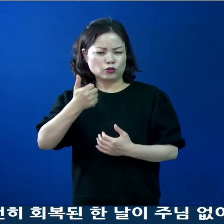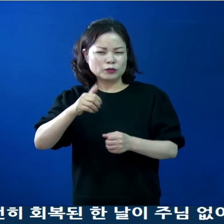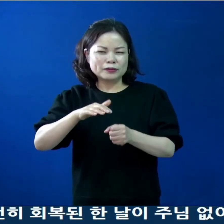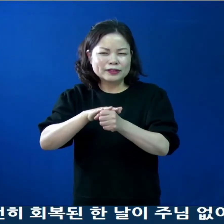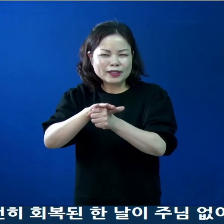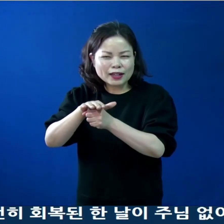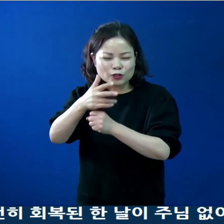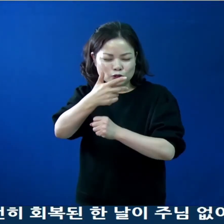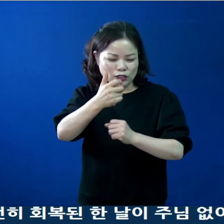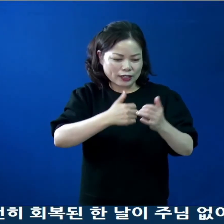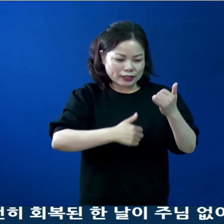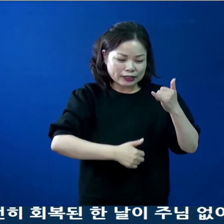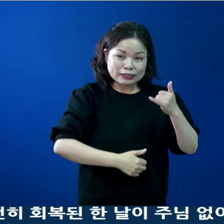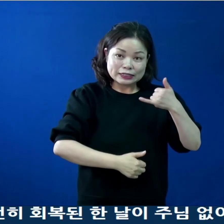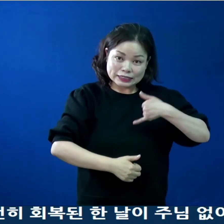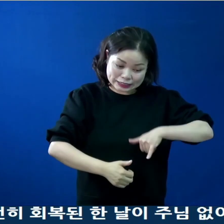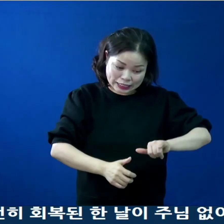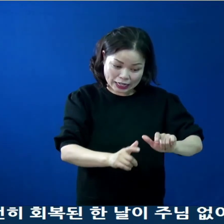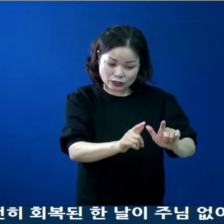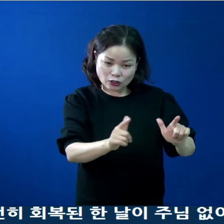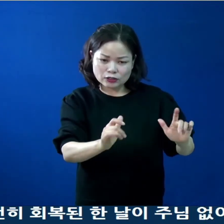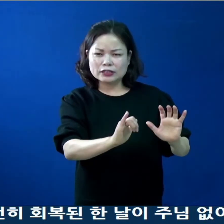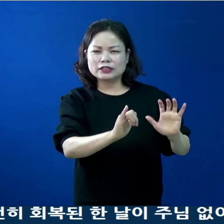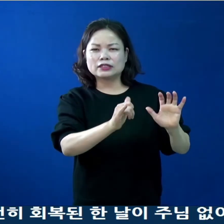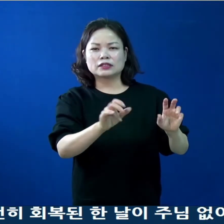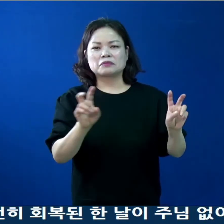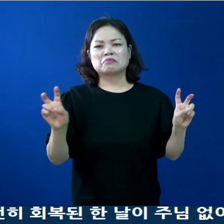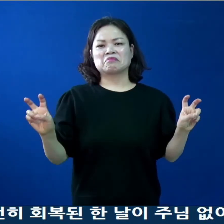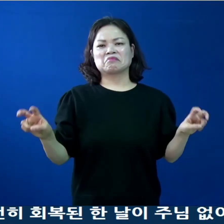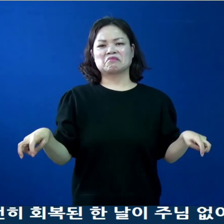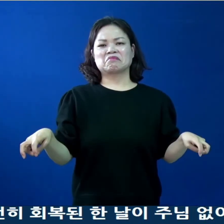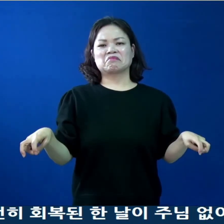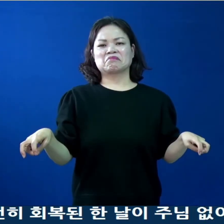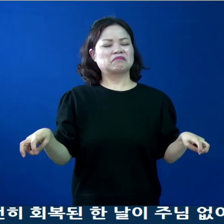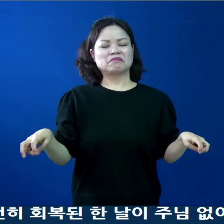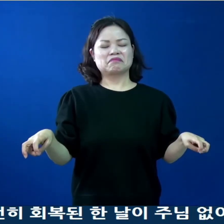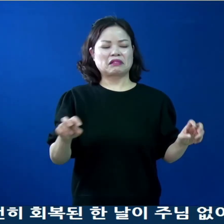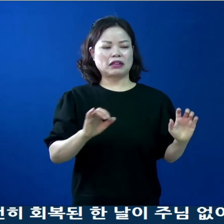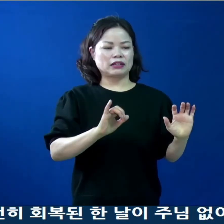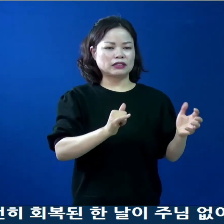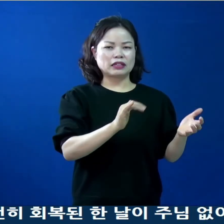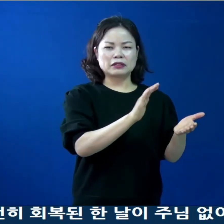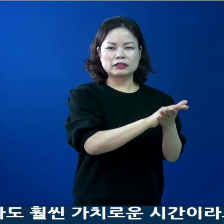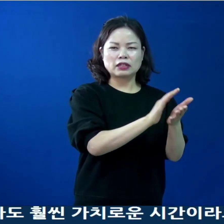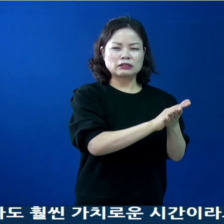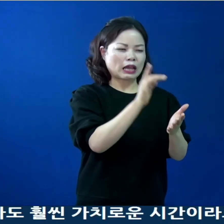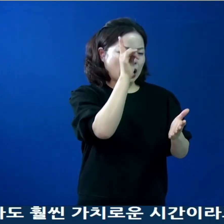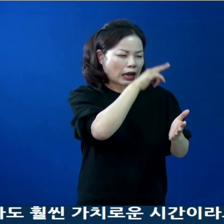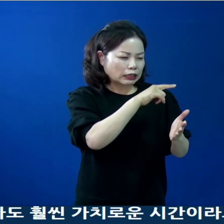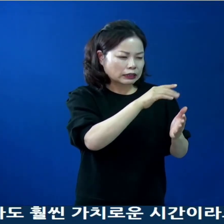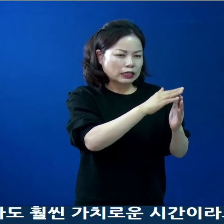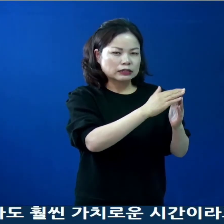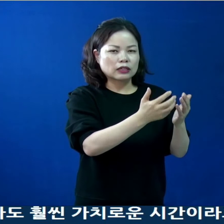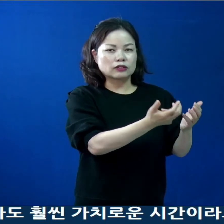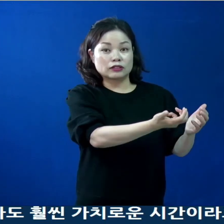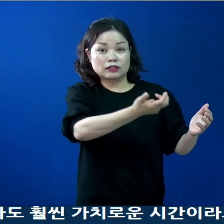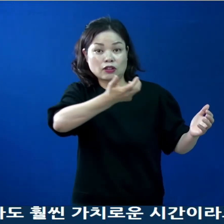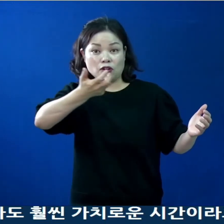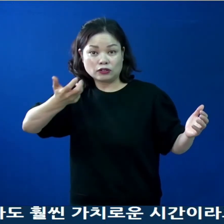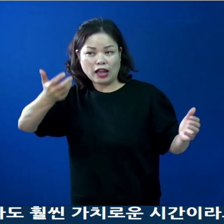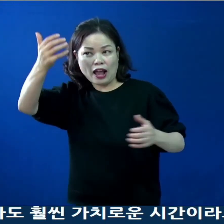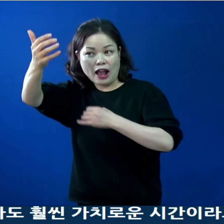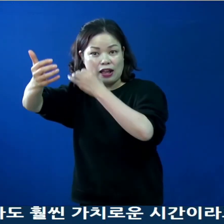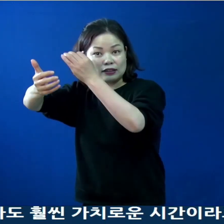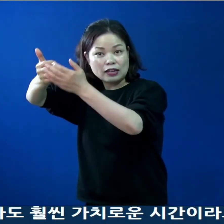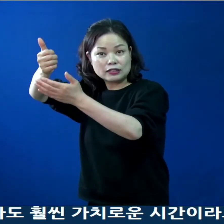주의 자녀들은 이제 세상과 양다리를 걸치면서 세상과 버타였던 악인의 장막에서 떠나